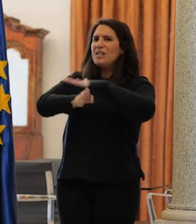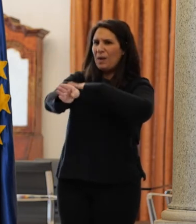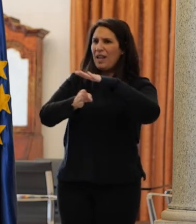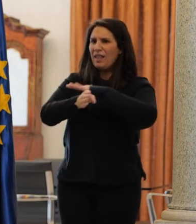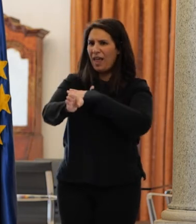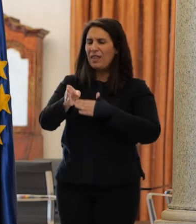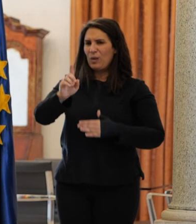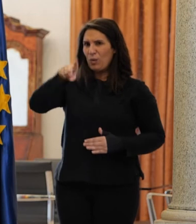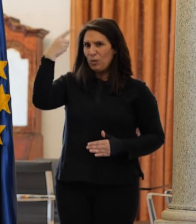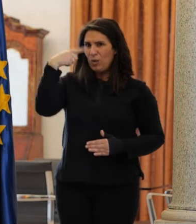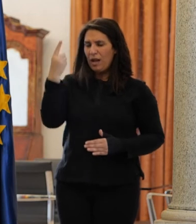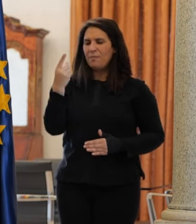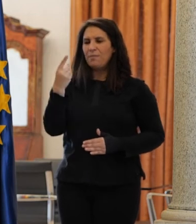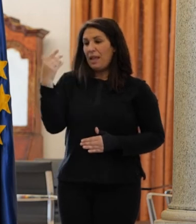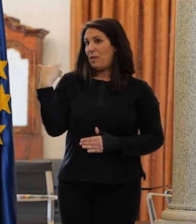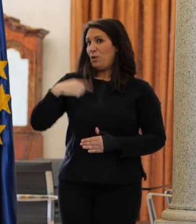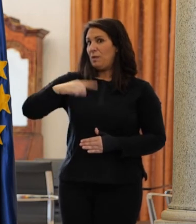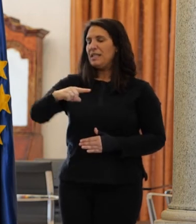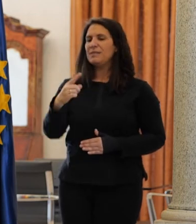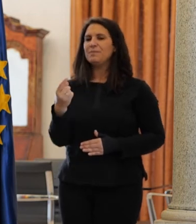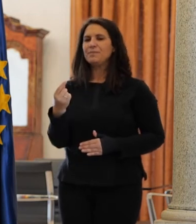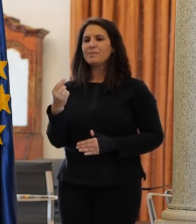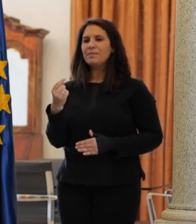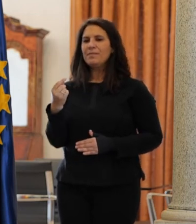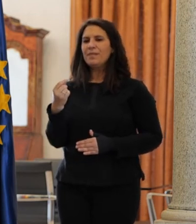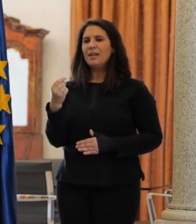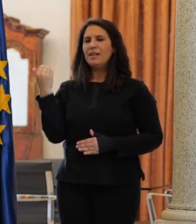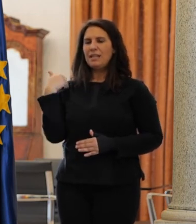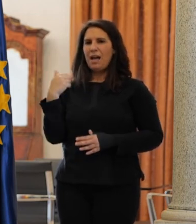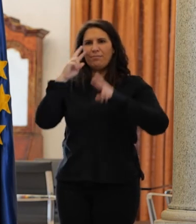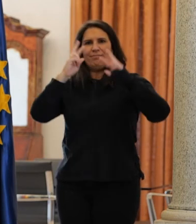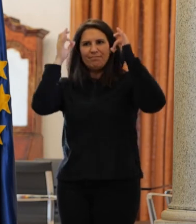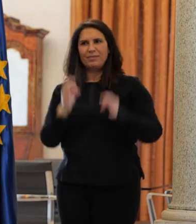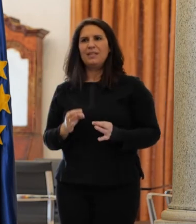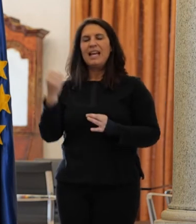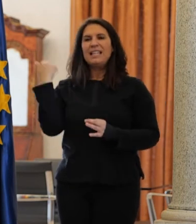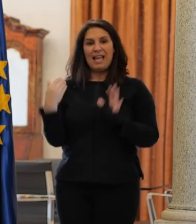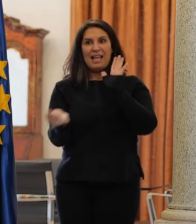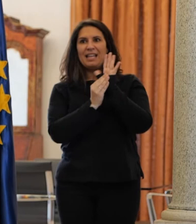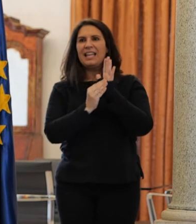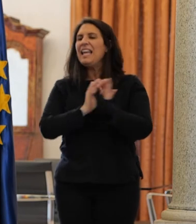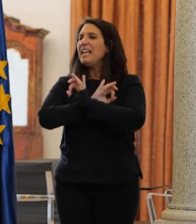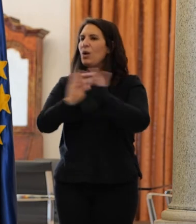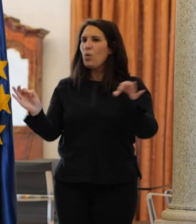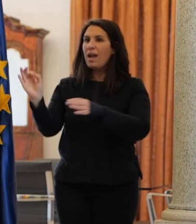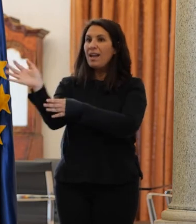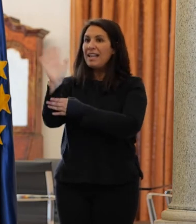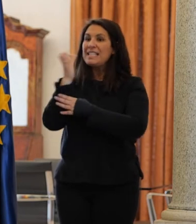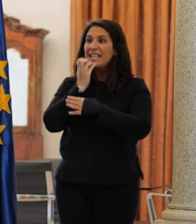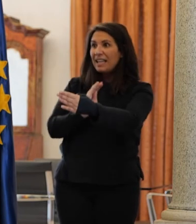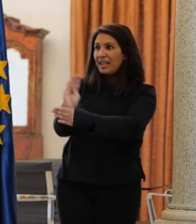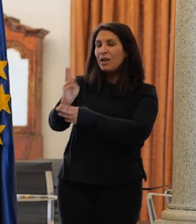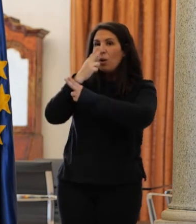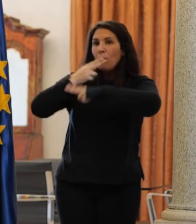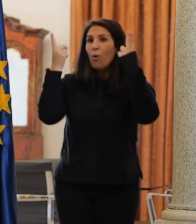accesibilidad cultural, a que ya ninguna obra cinematográfica, ninguna producción que reciba ayuda pública